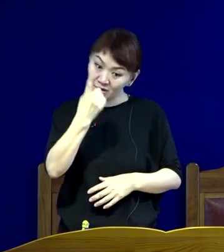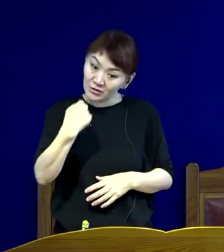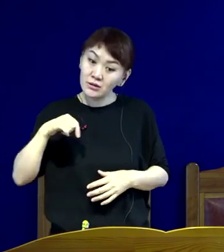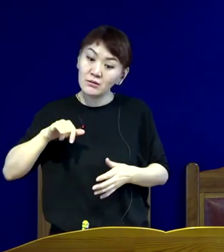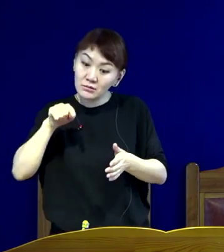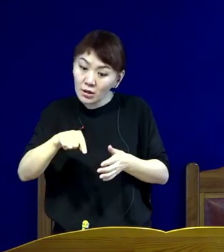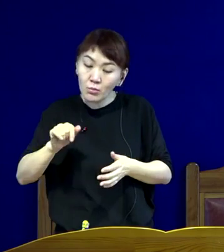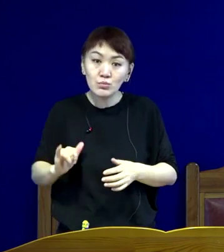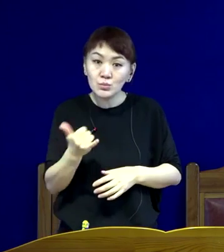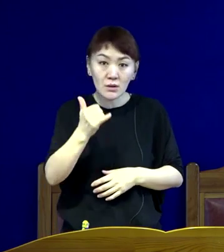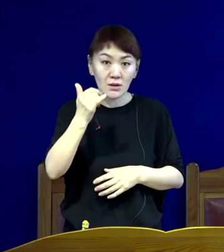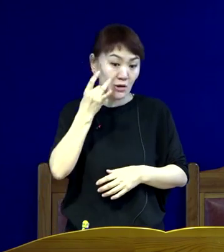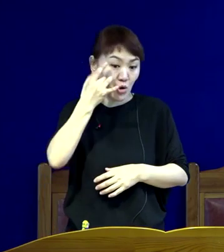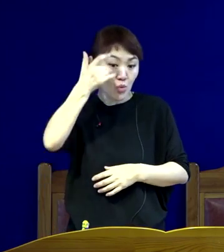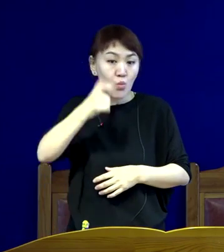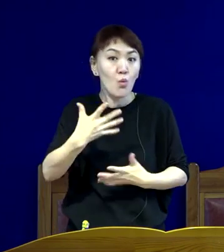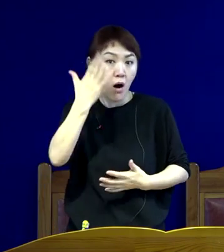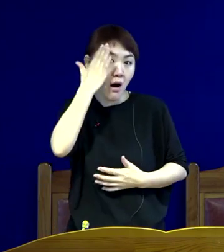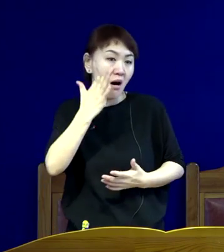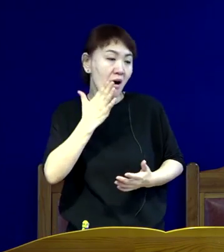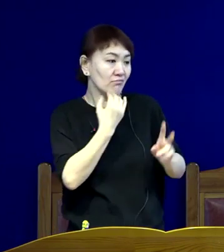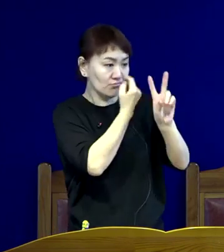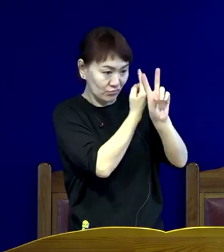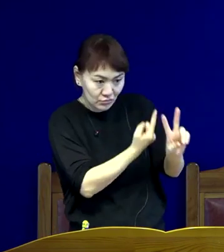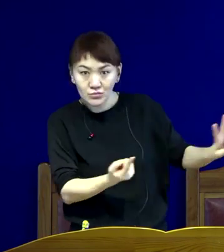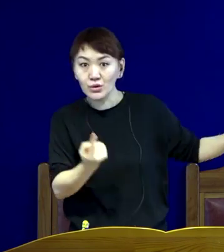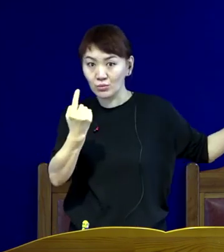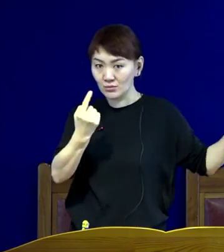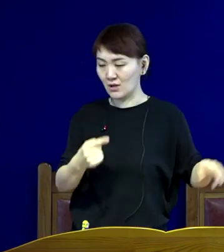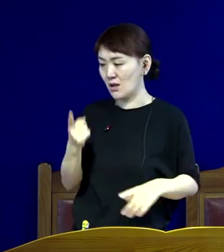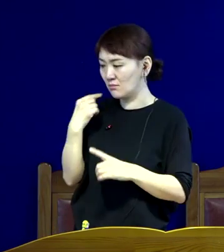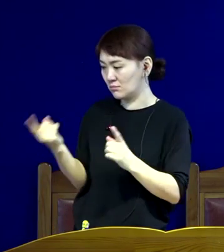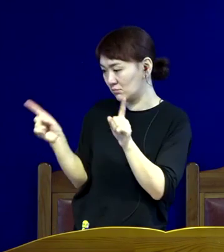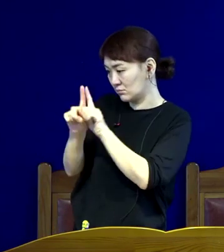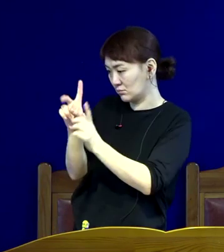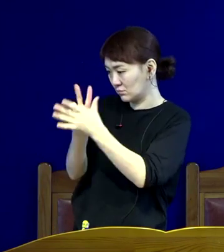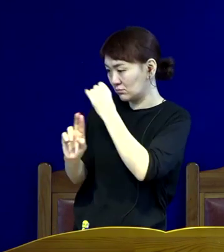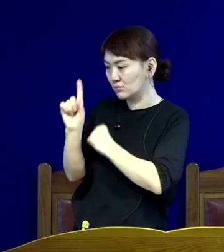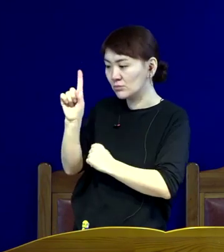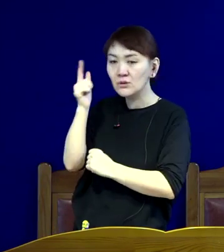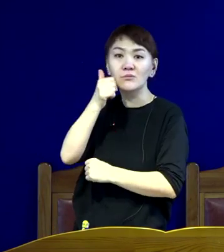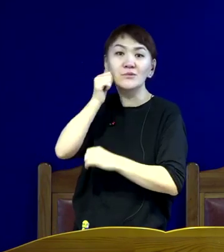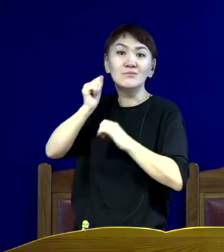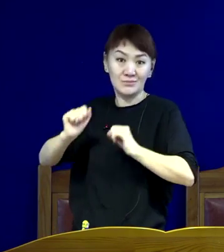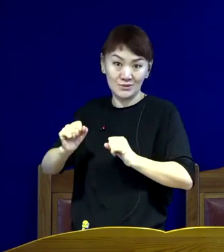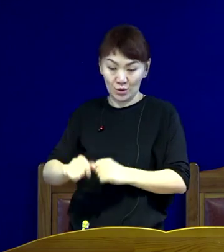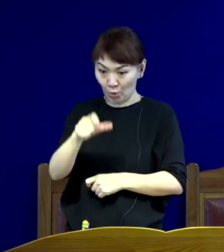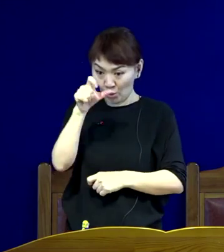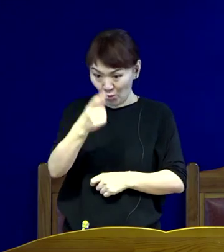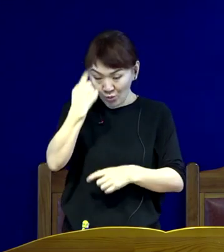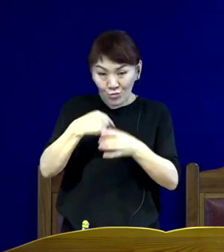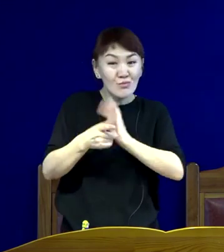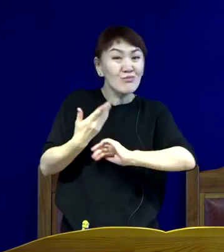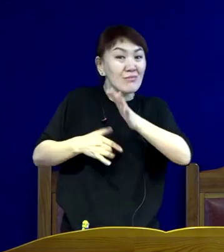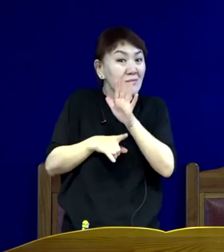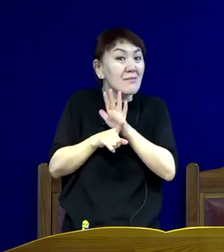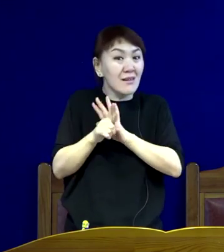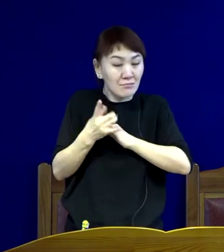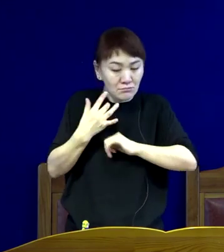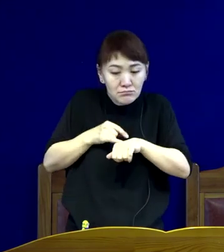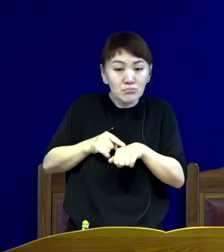아내와 연합하여 둘이 한 몸을 이룰지로다. 아담과 그 아내 두 사람이